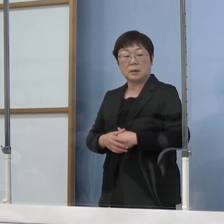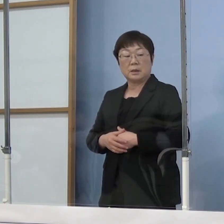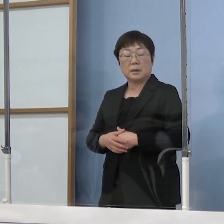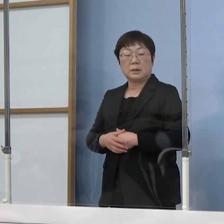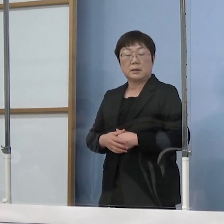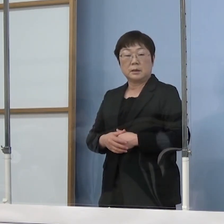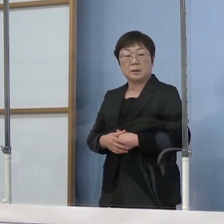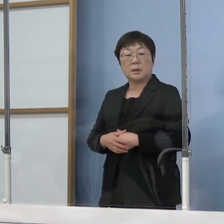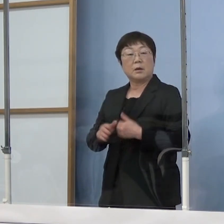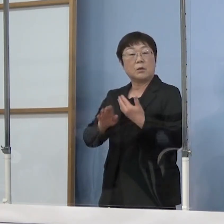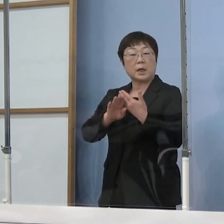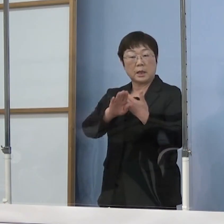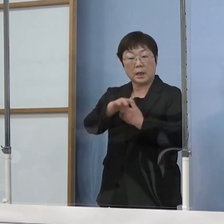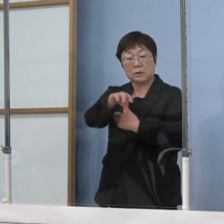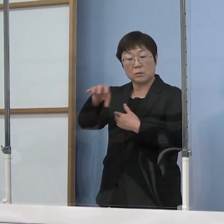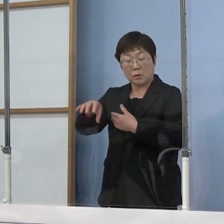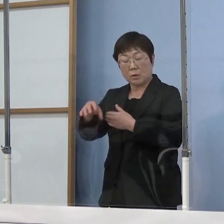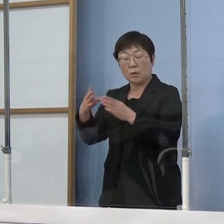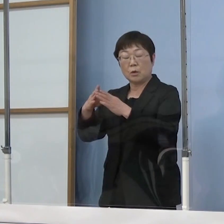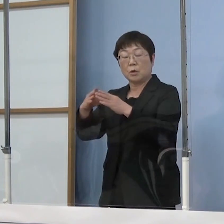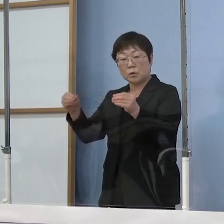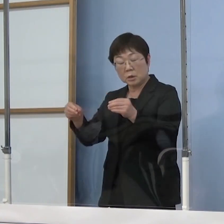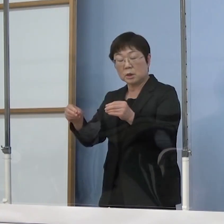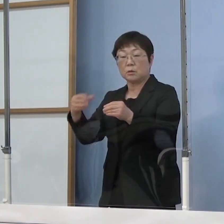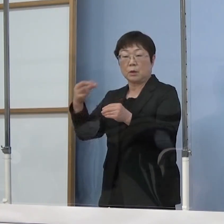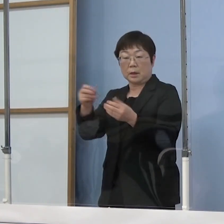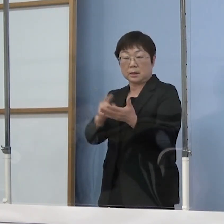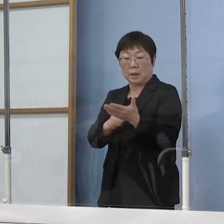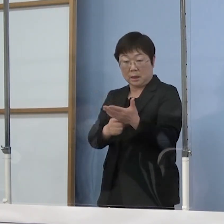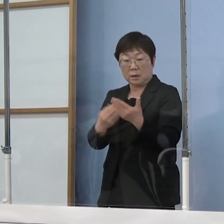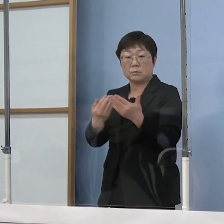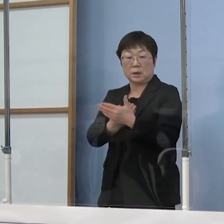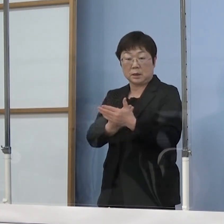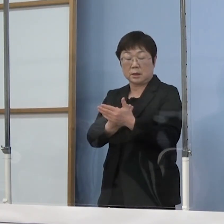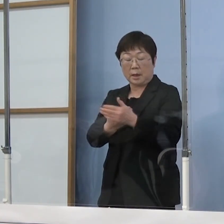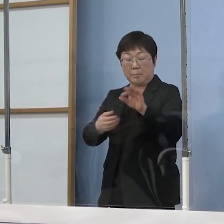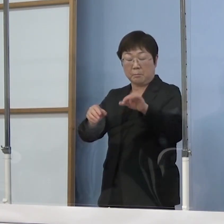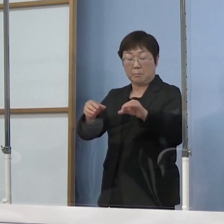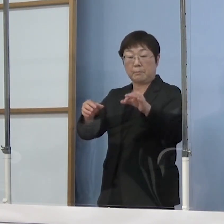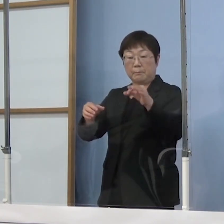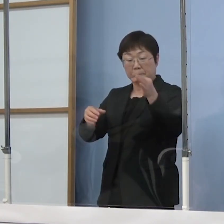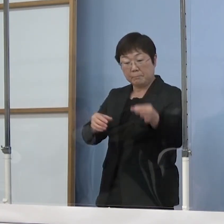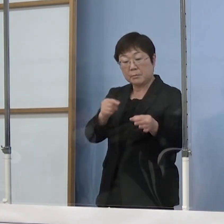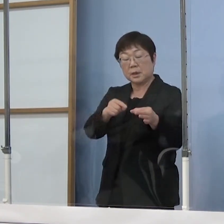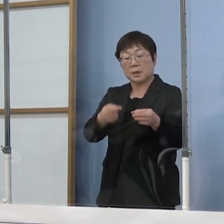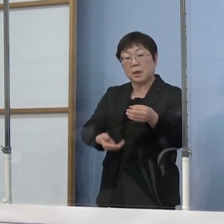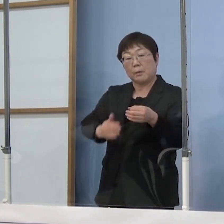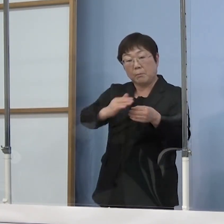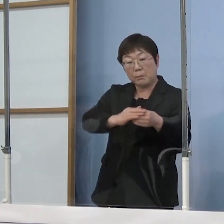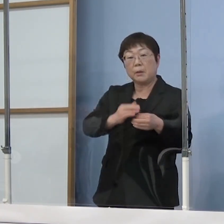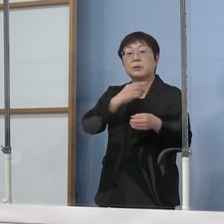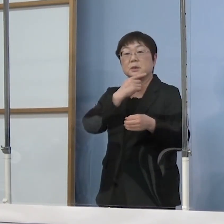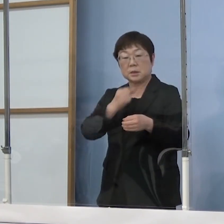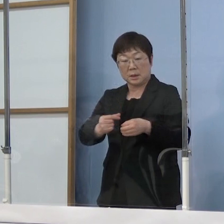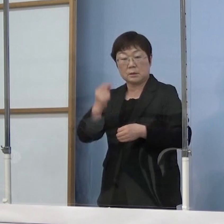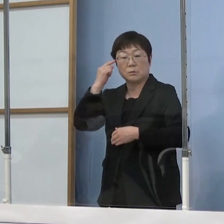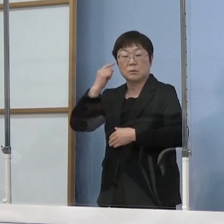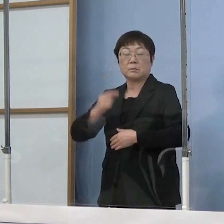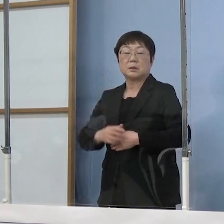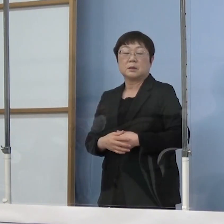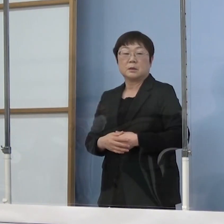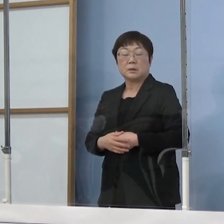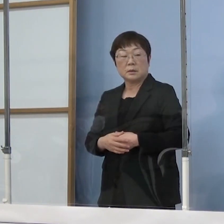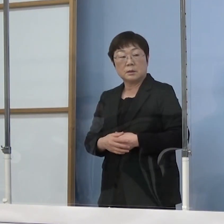ど、それ以外のところでもし国の分が足りなくなると低くなると言った場合は乗せていくということをさせていただき